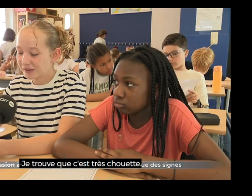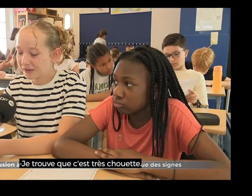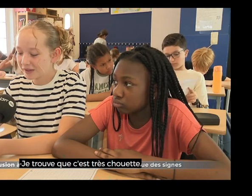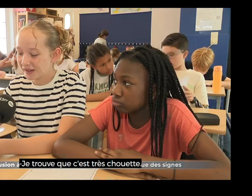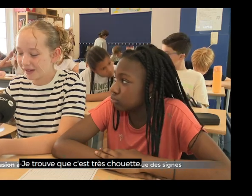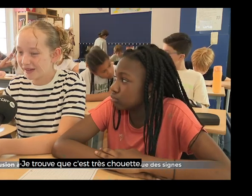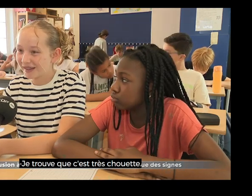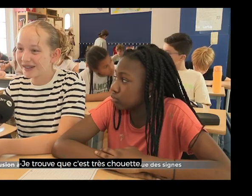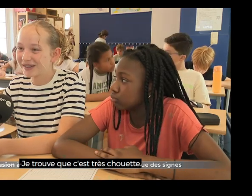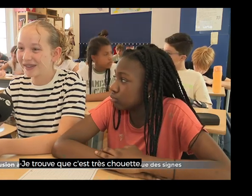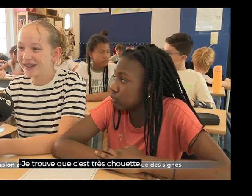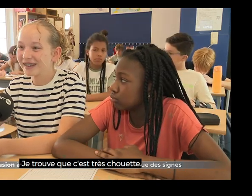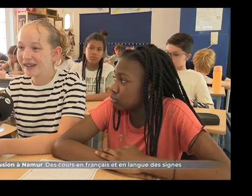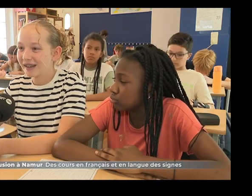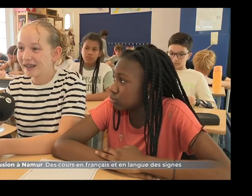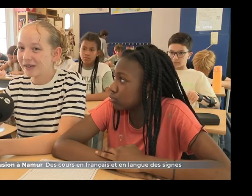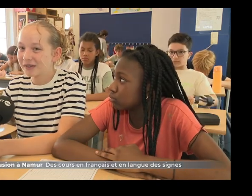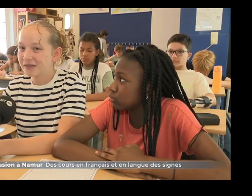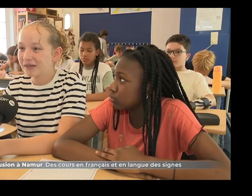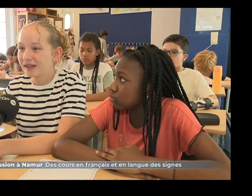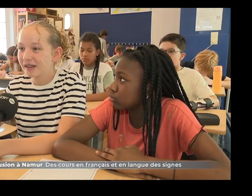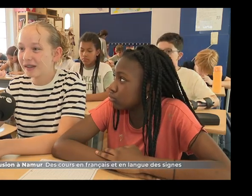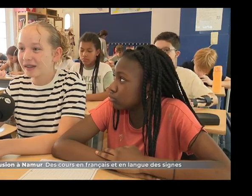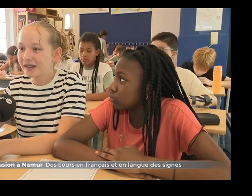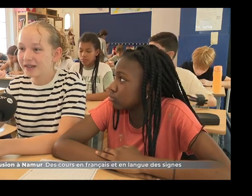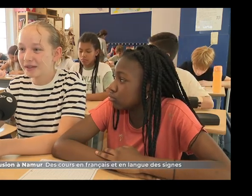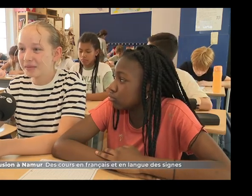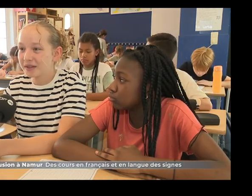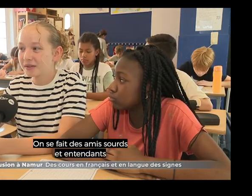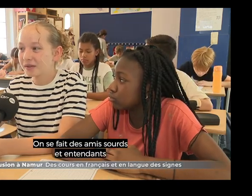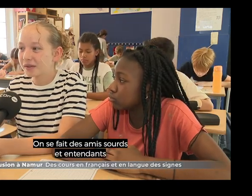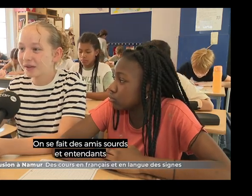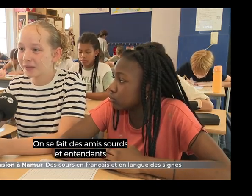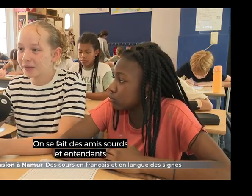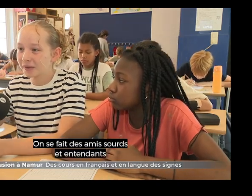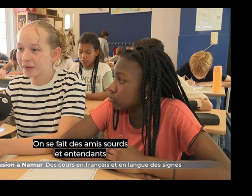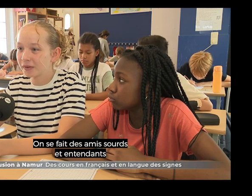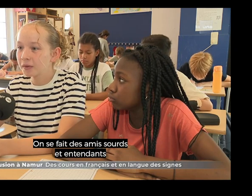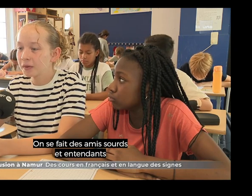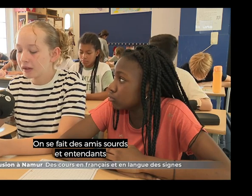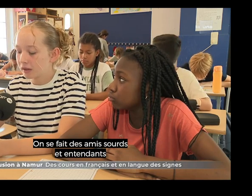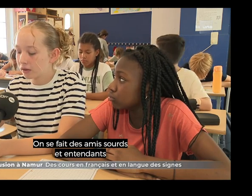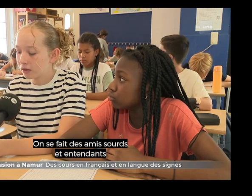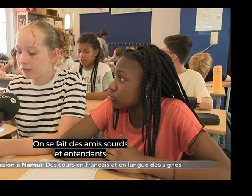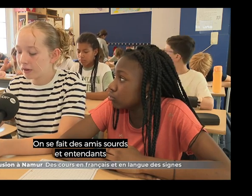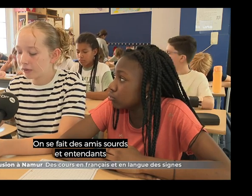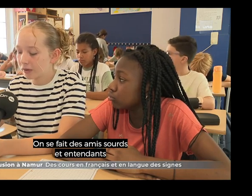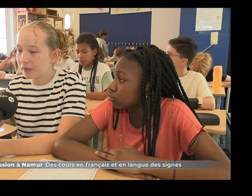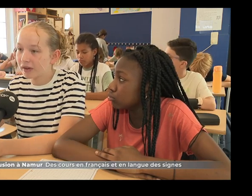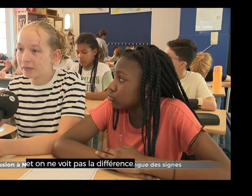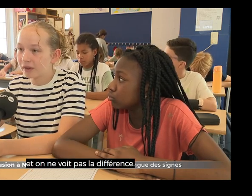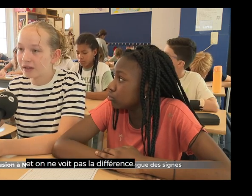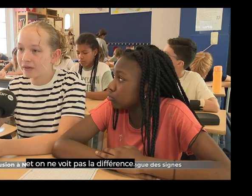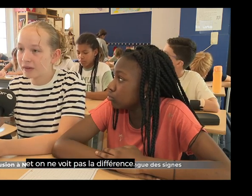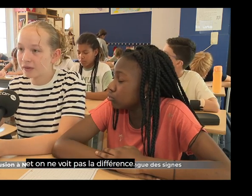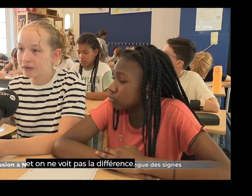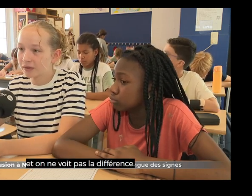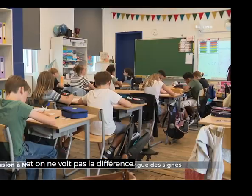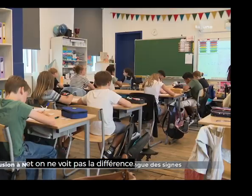trouve que c'est très chouette. On se fait des amis sourds comme entendants. Et on ne voit pas vraiment la différence quand on